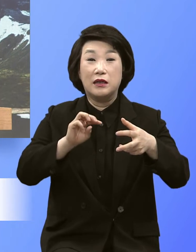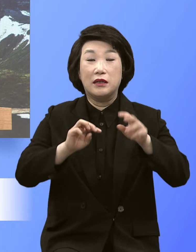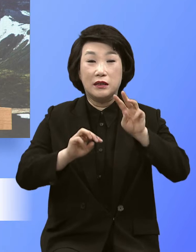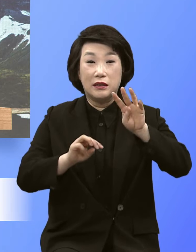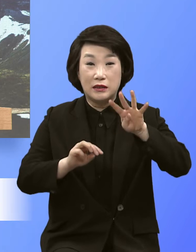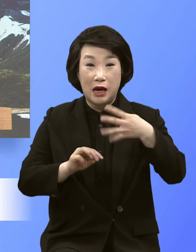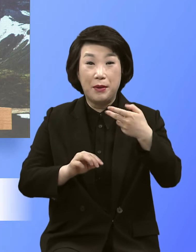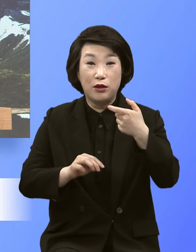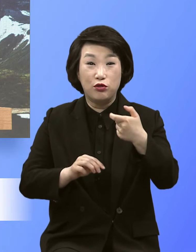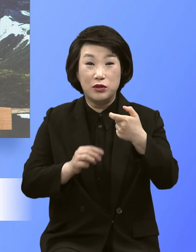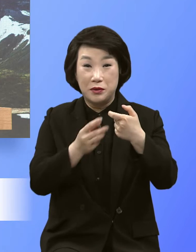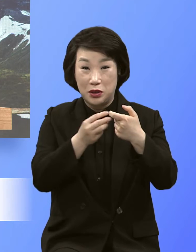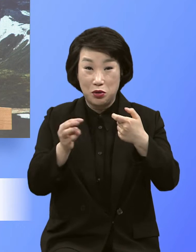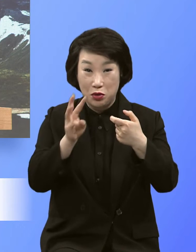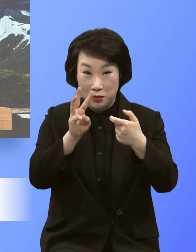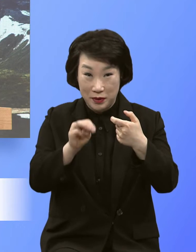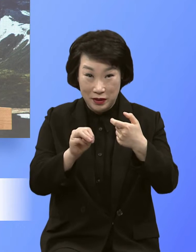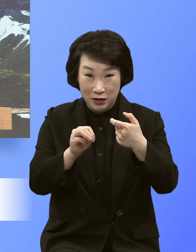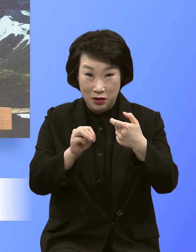460km를